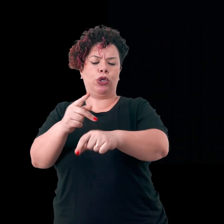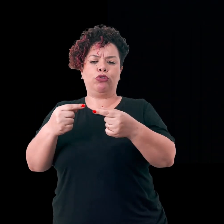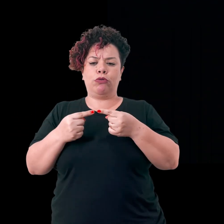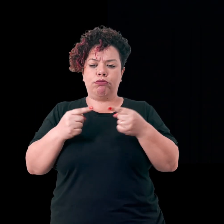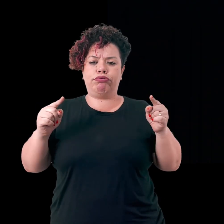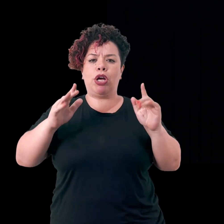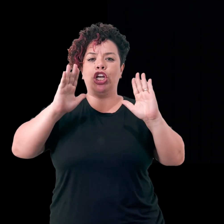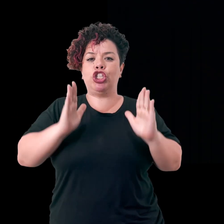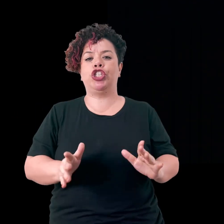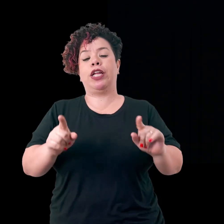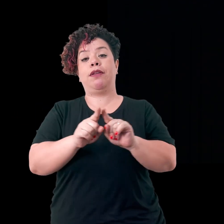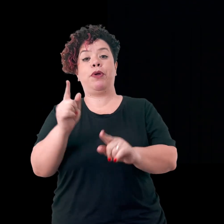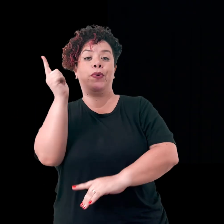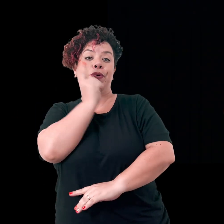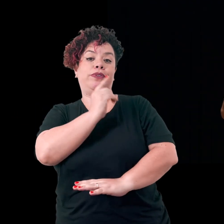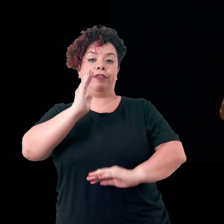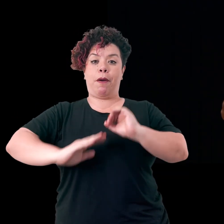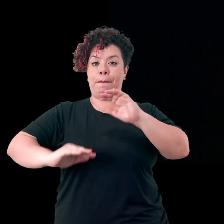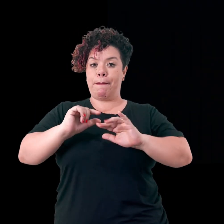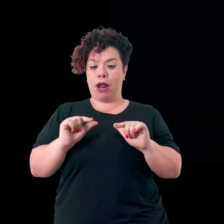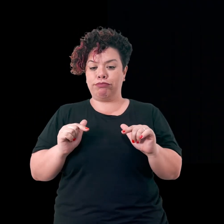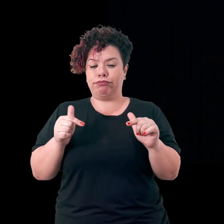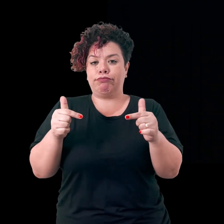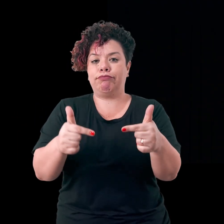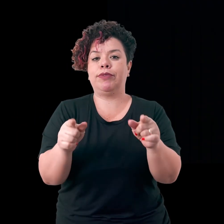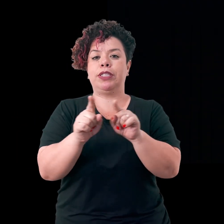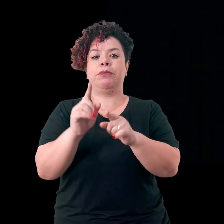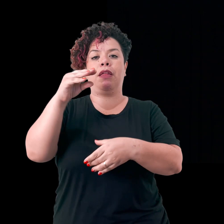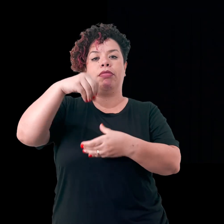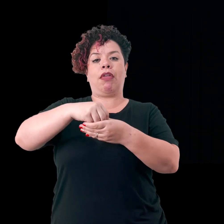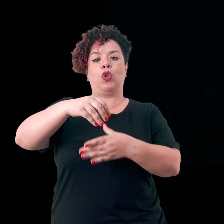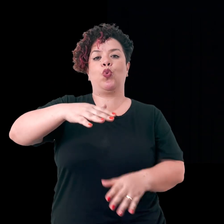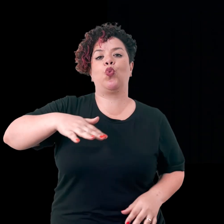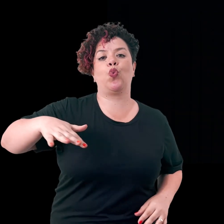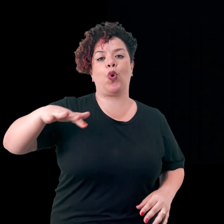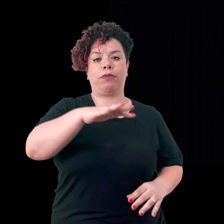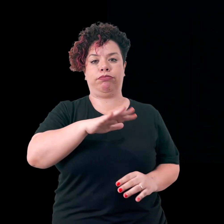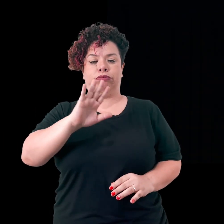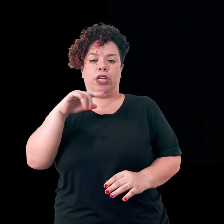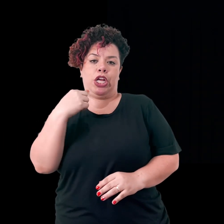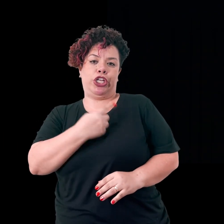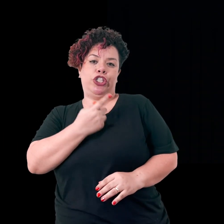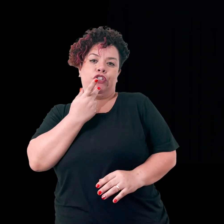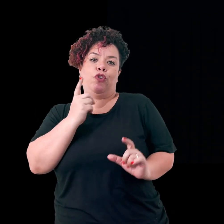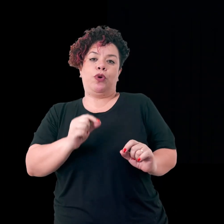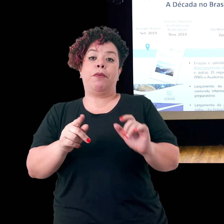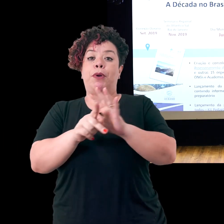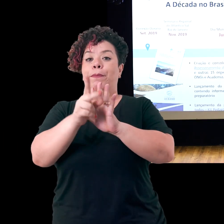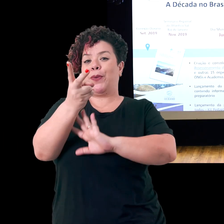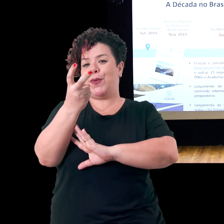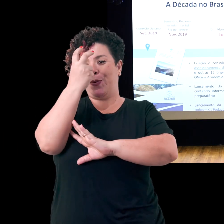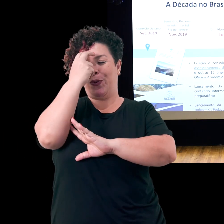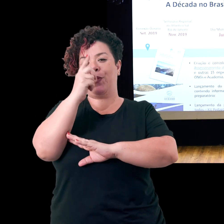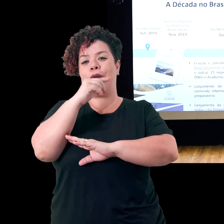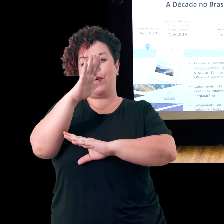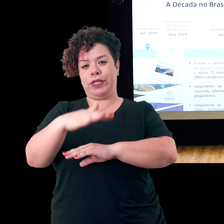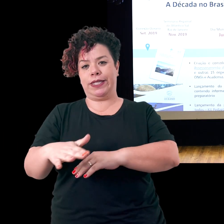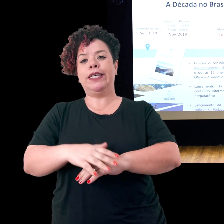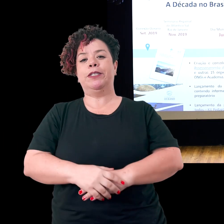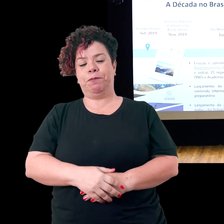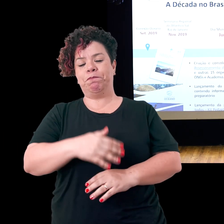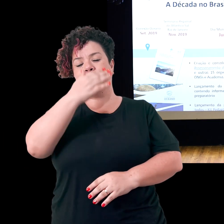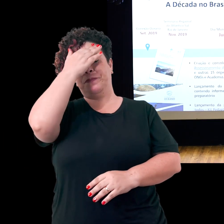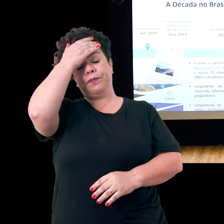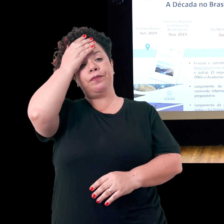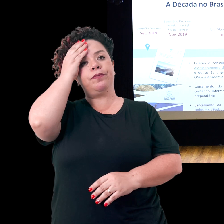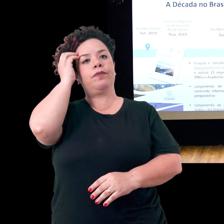deu subsídio para uma série de ações que a gente está fazendo dentro do âmbito disso que a gente passou a chamar de cultura oceânica, do inglês